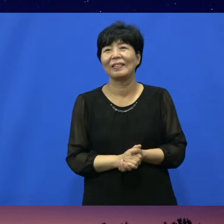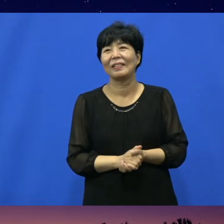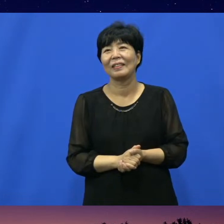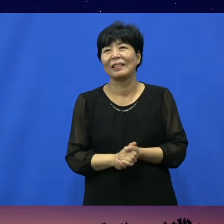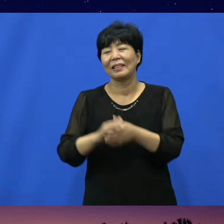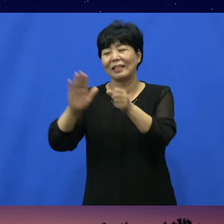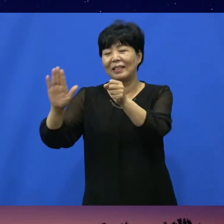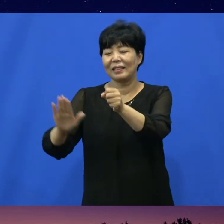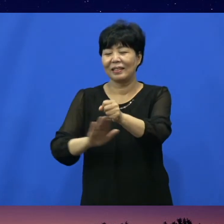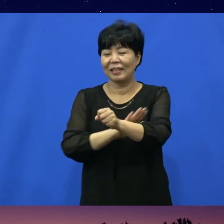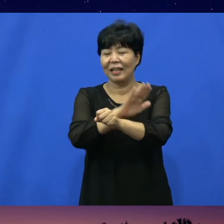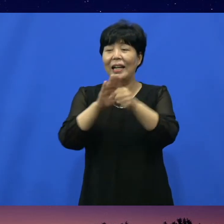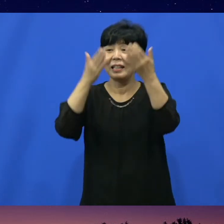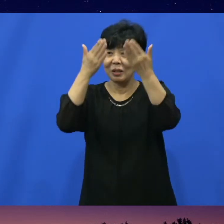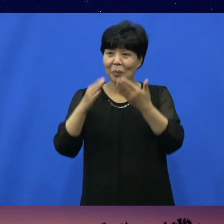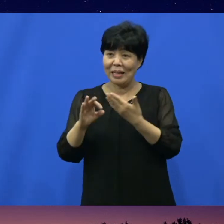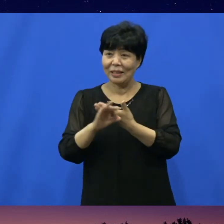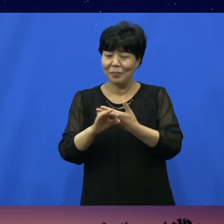받으면요 에너지가 나와요.